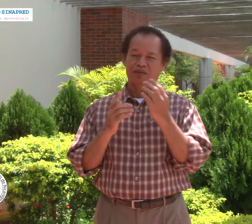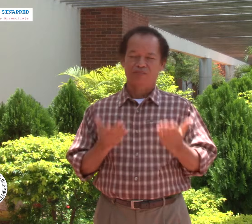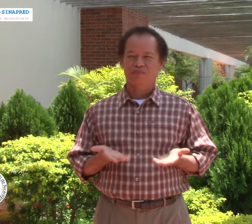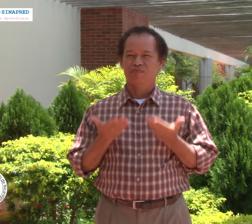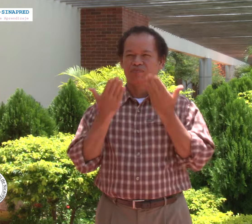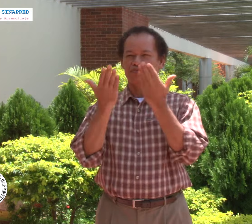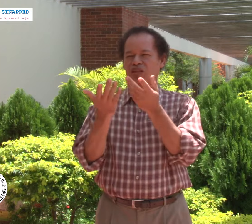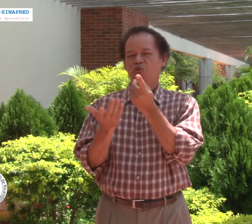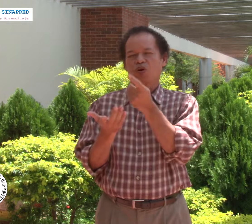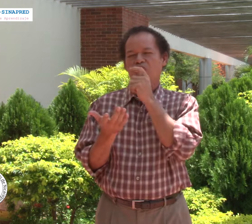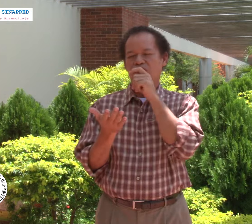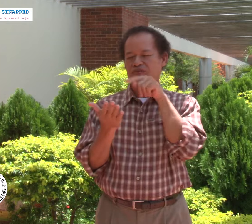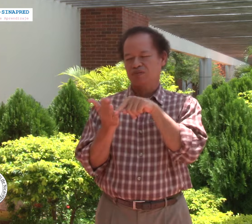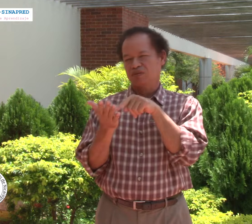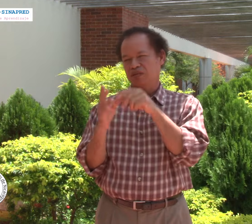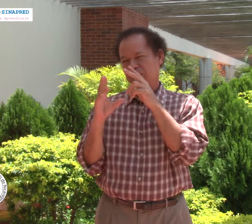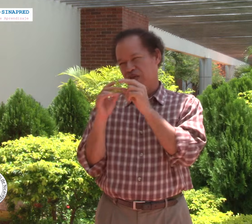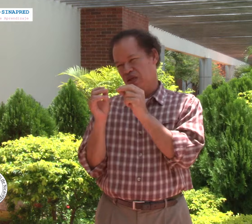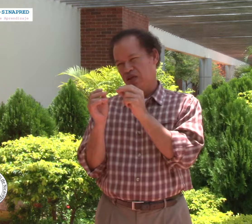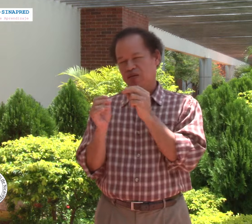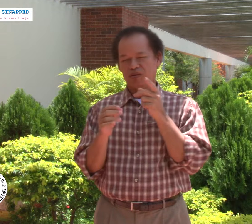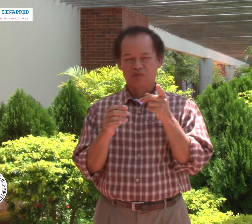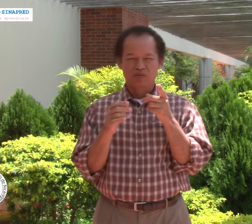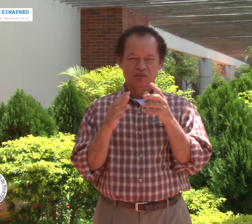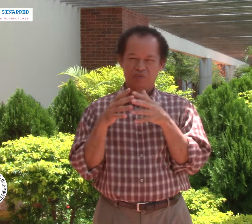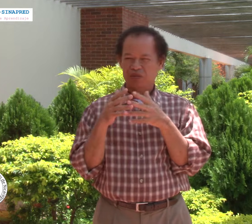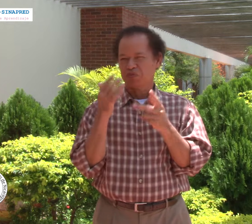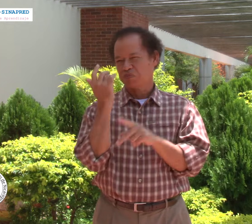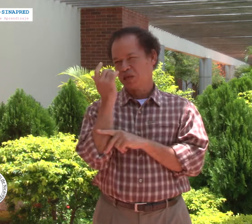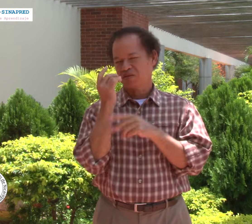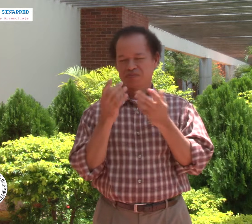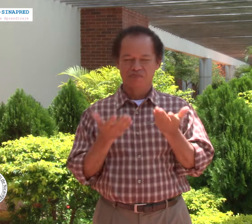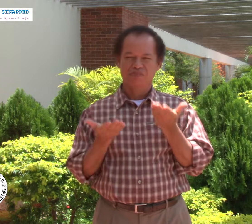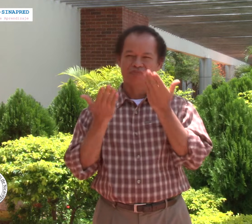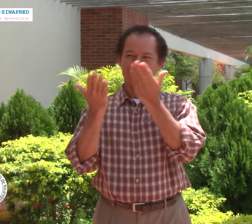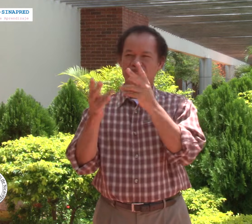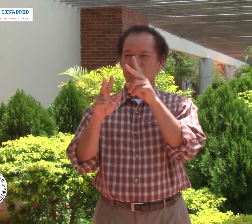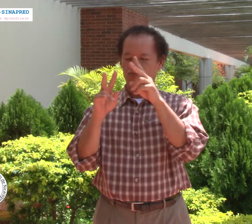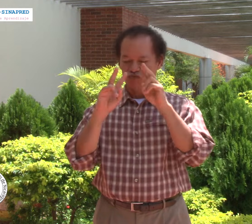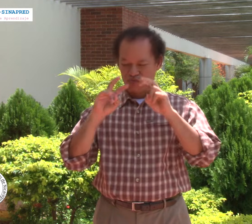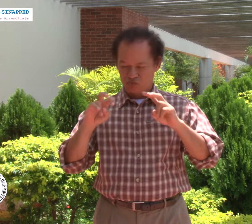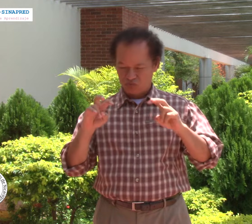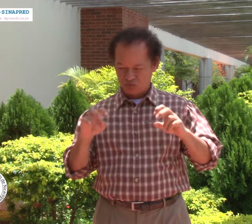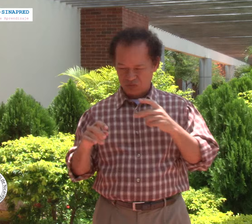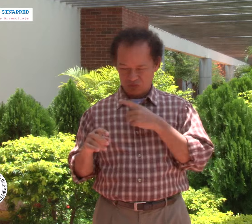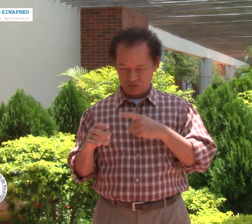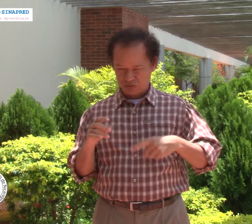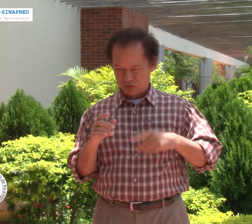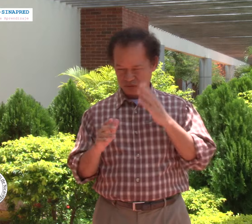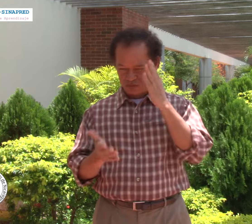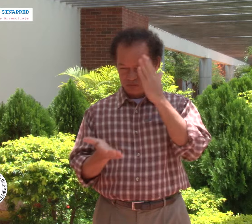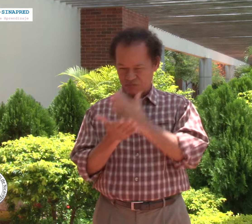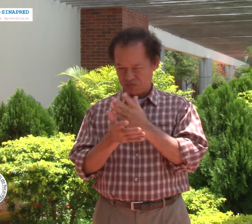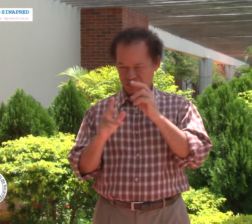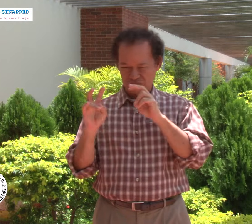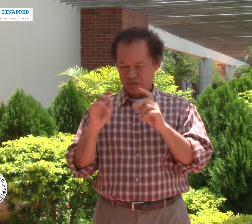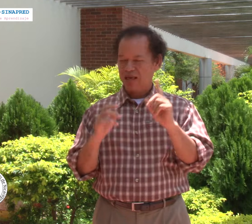también que el reconocimiento de este lenguaje lo logramos a través de lo que es la Ley de Lenguaje de Señas nicaragüense, que